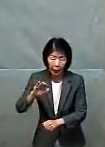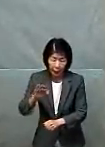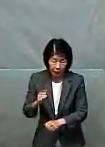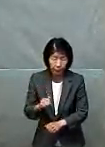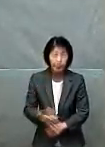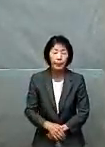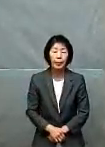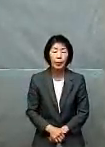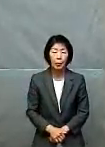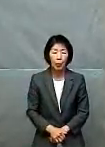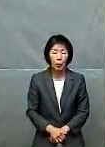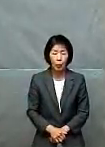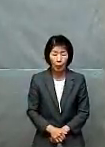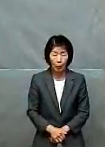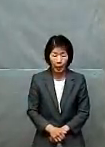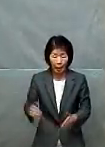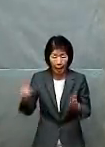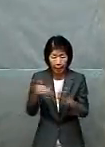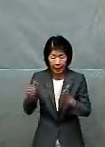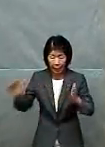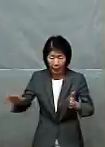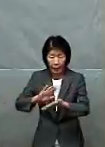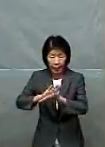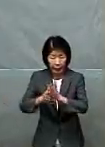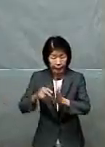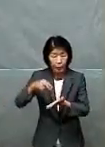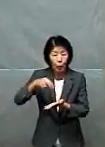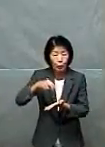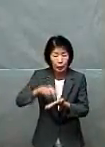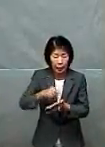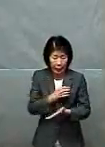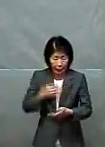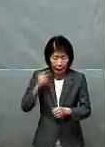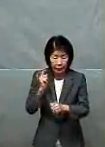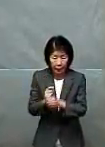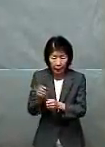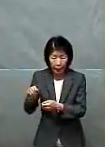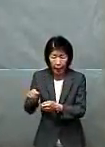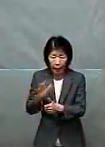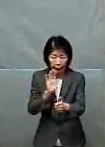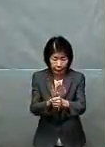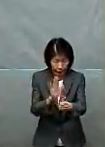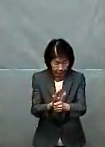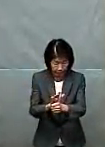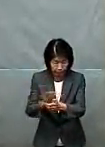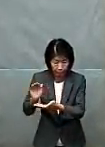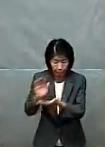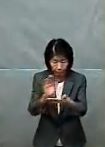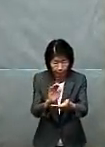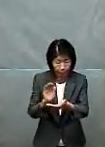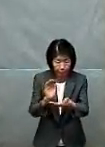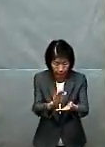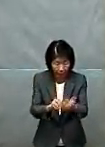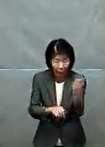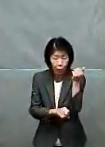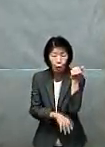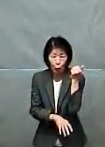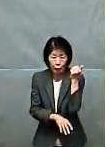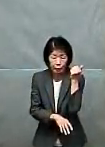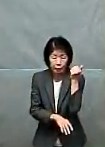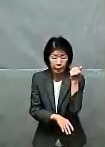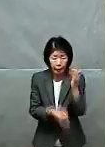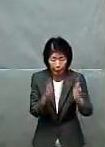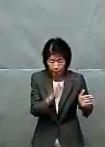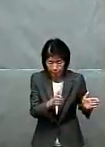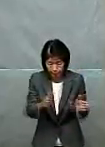ます。これまで県としましてはできる限りの支援援助を行うことを基本に体制